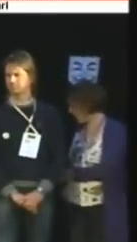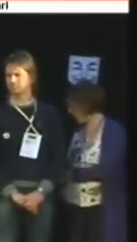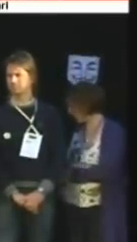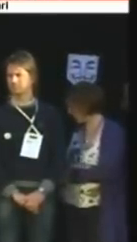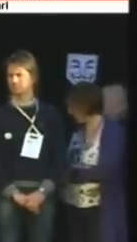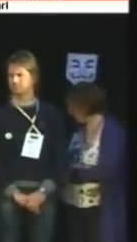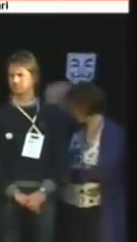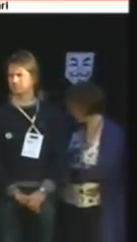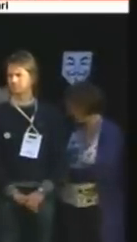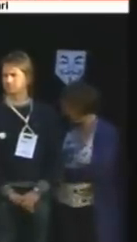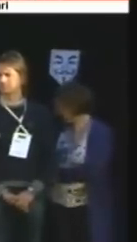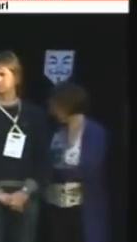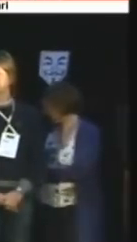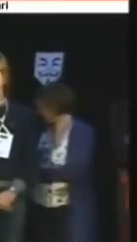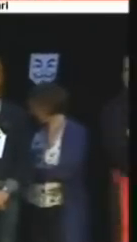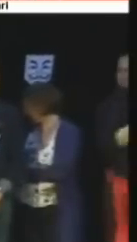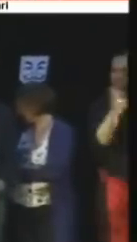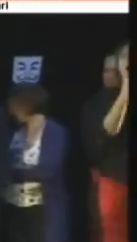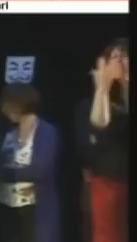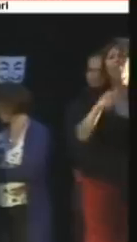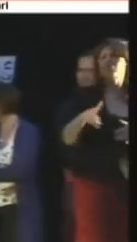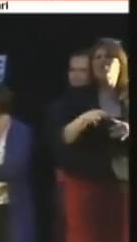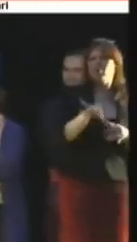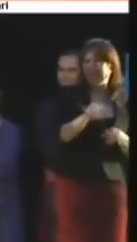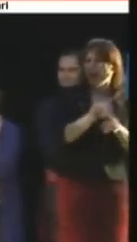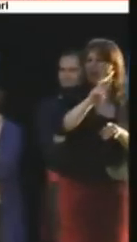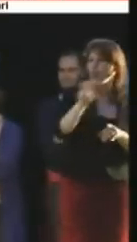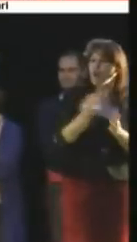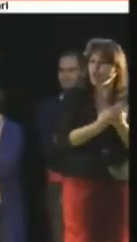Lazio, per esempio la Sicilia, 200 progetti.